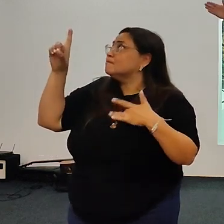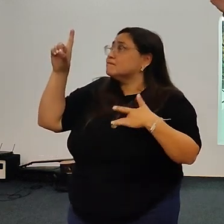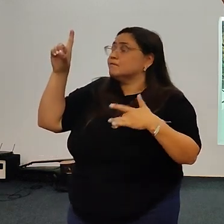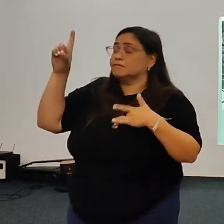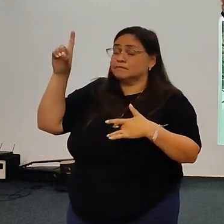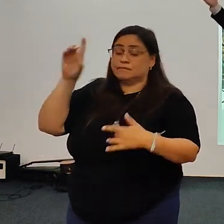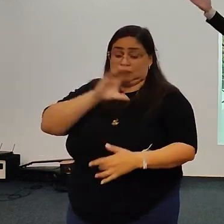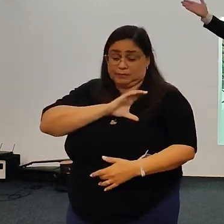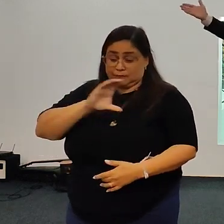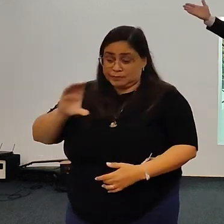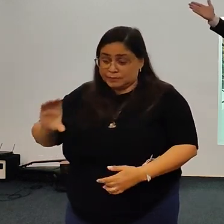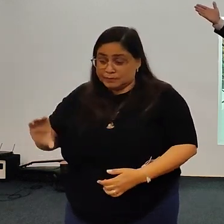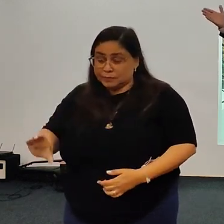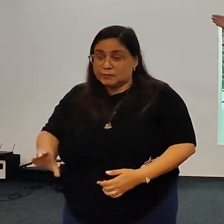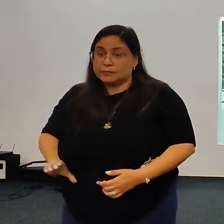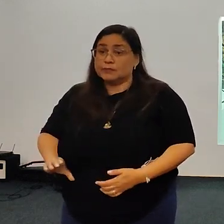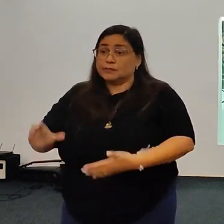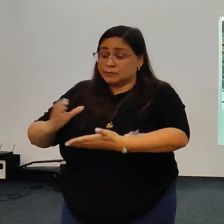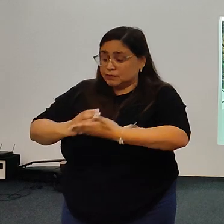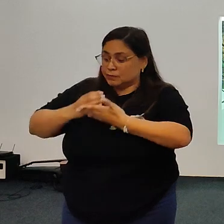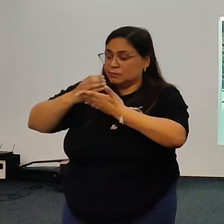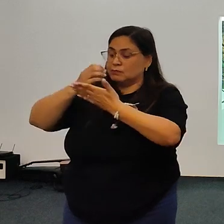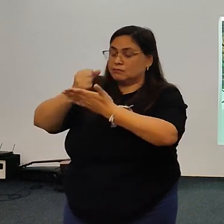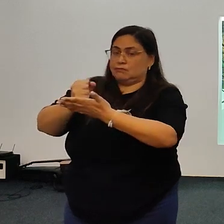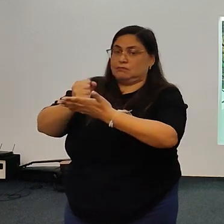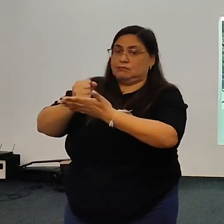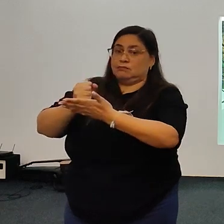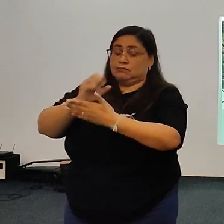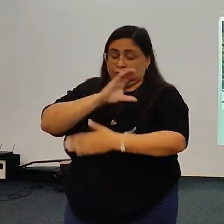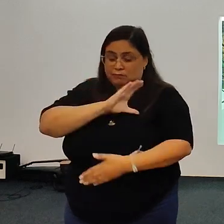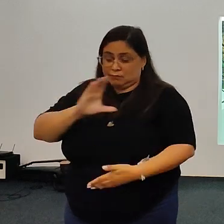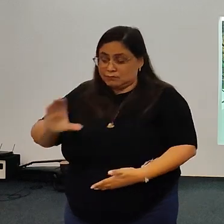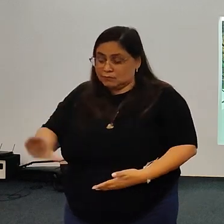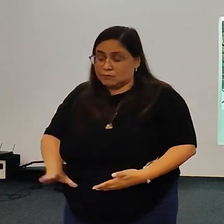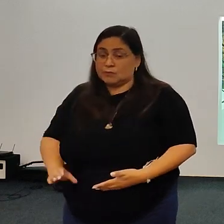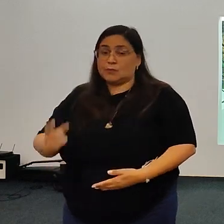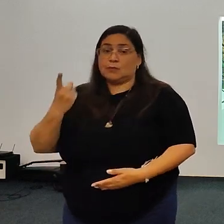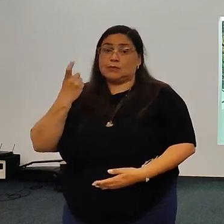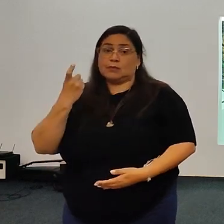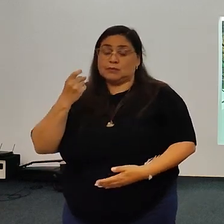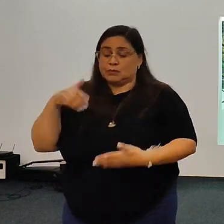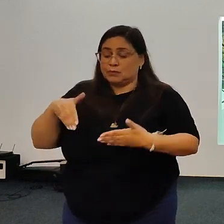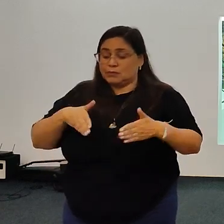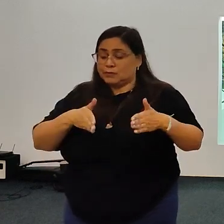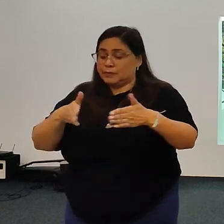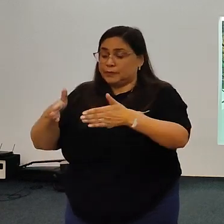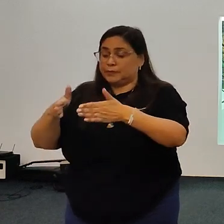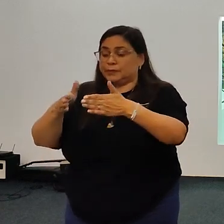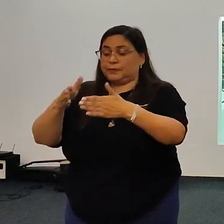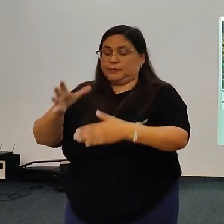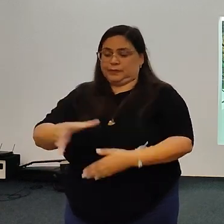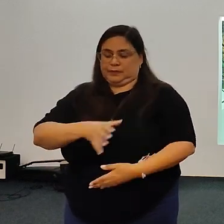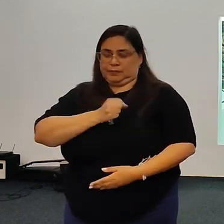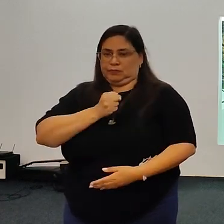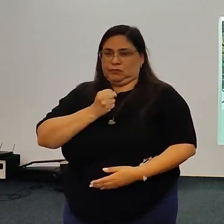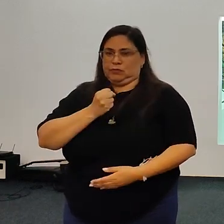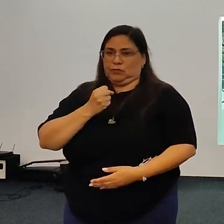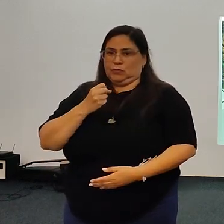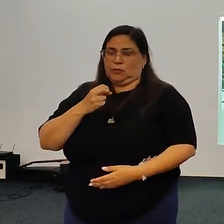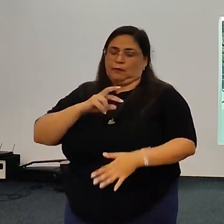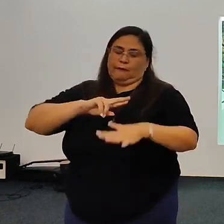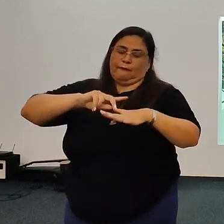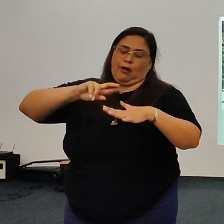isso que Cristo ele é o nosso único bote salva-vida. Por isso que Cristo ele é o único caminho para a salvação. Ele não é um